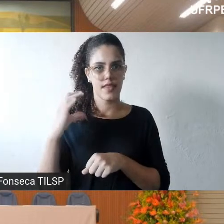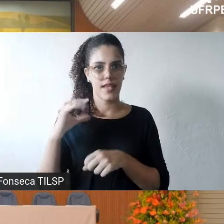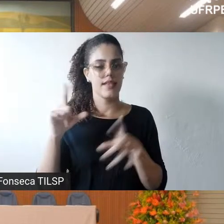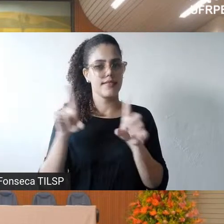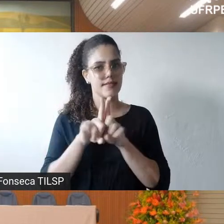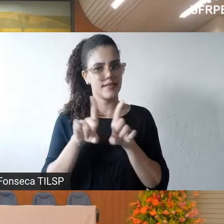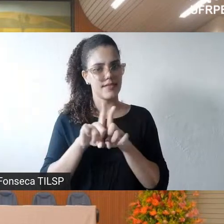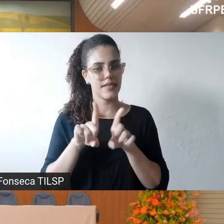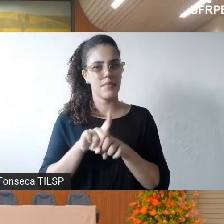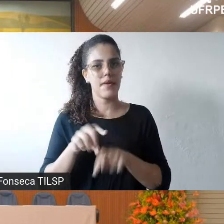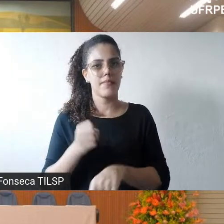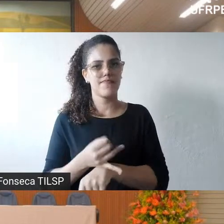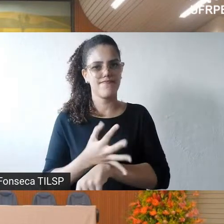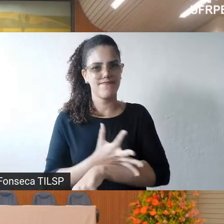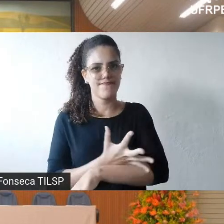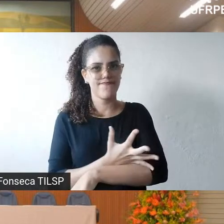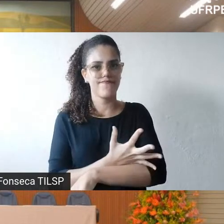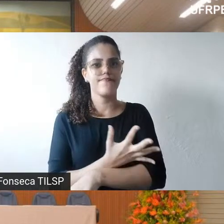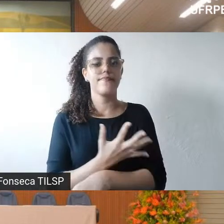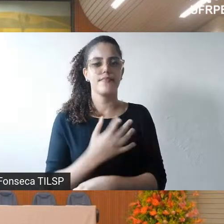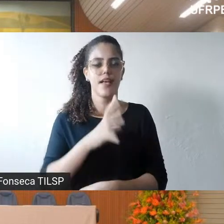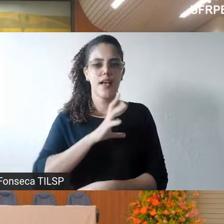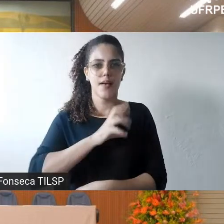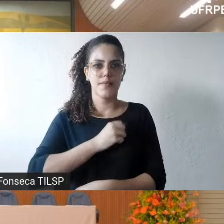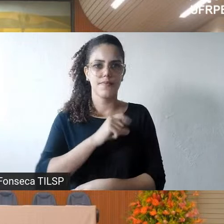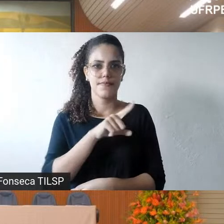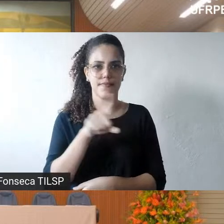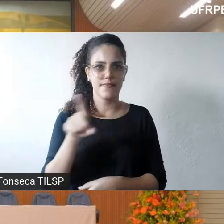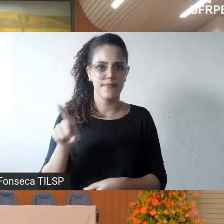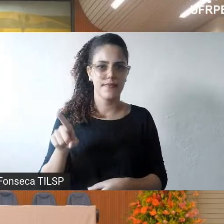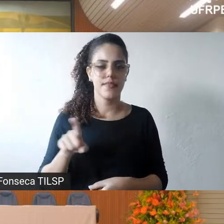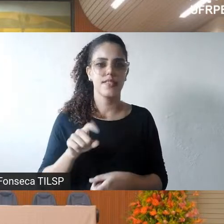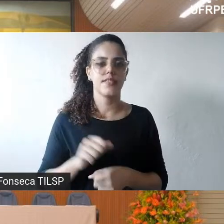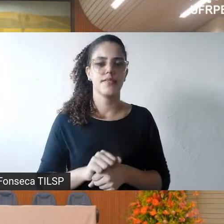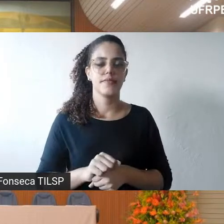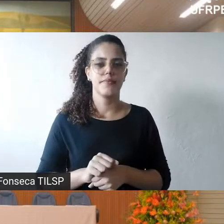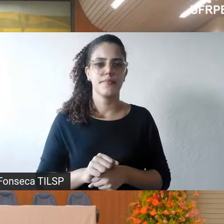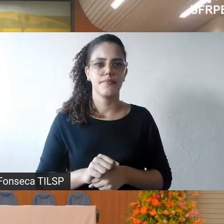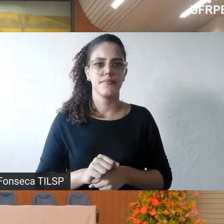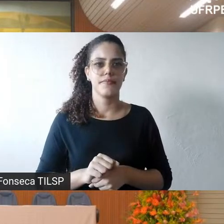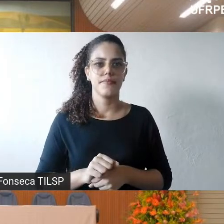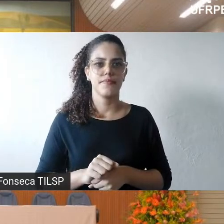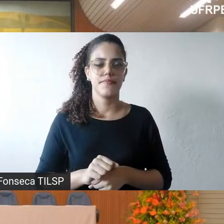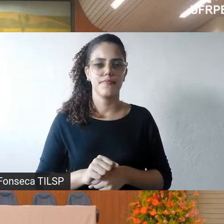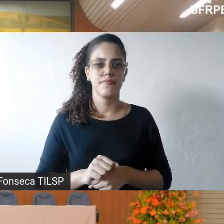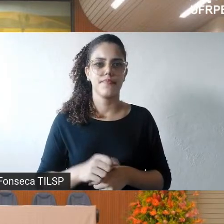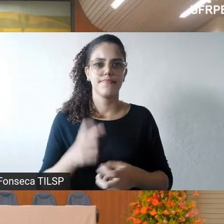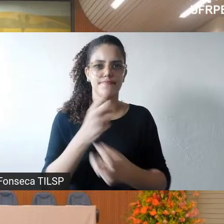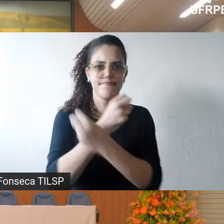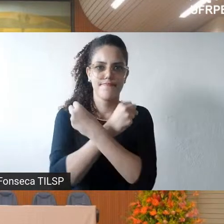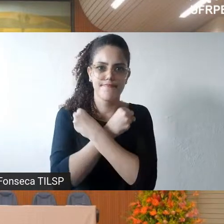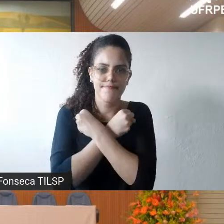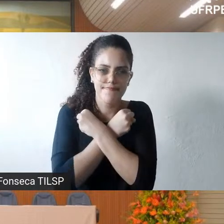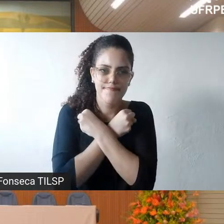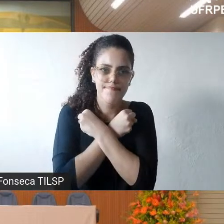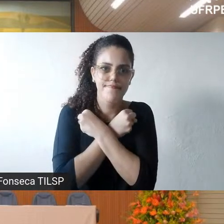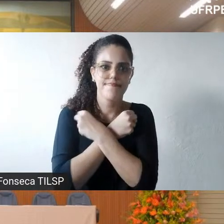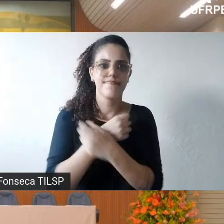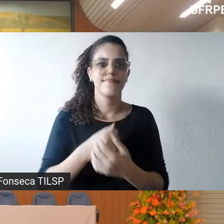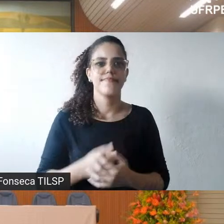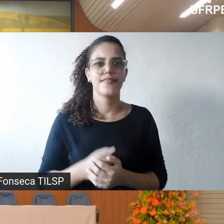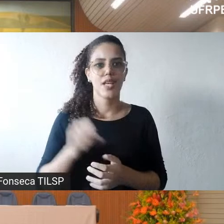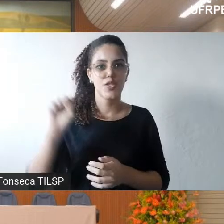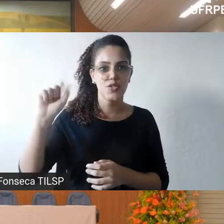porque a gente tem um carinho muito grande por vocês, veteranos, antigos, os nossos servidores. E para isso a gente dá um abraço virtual, que aquele solzinho do